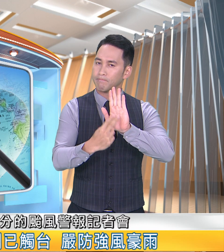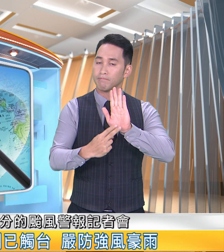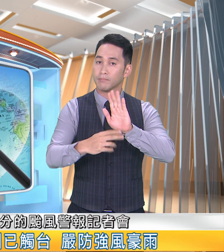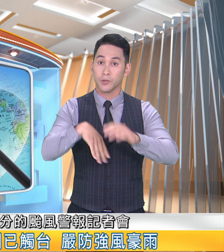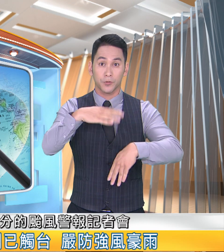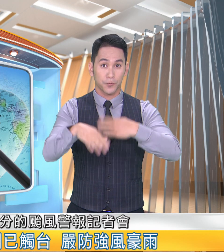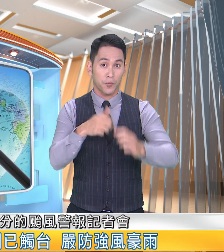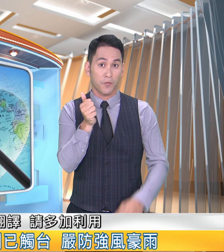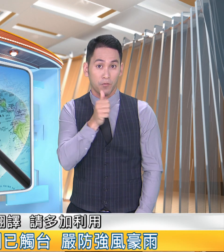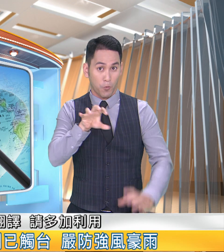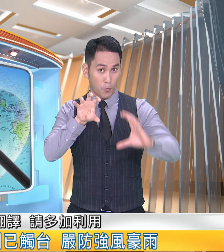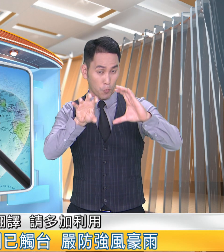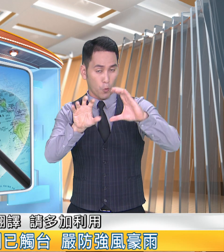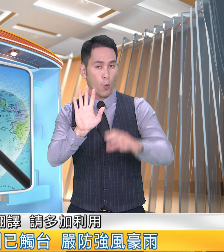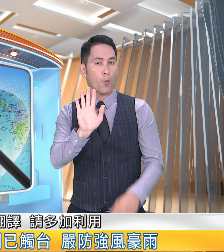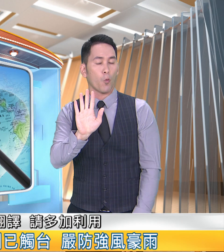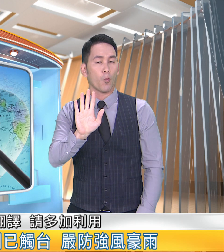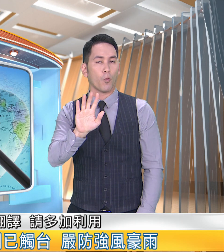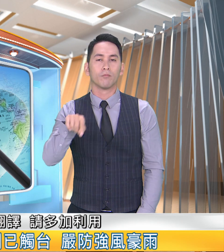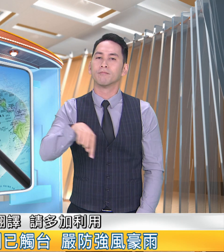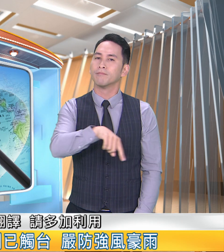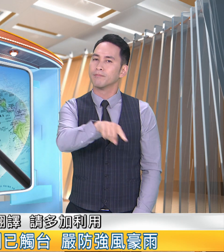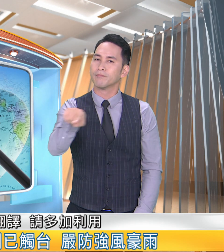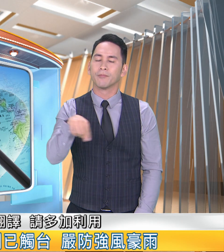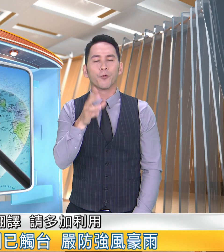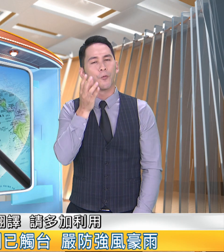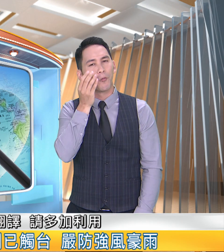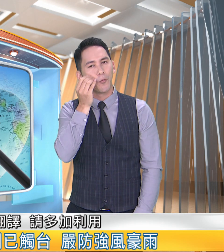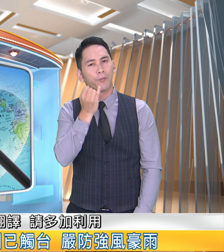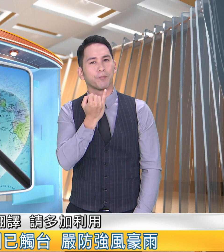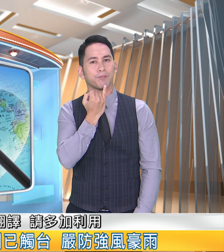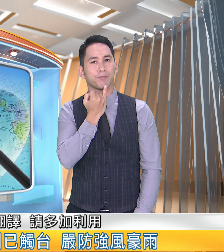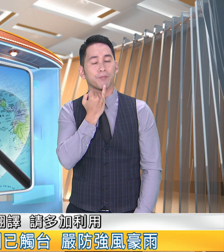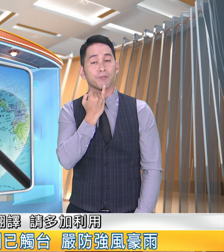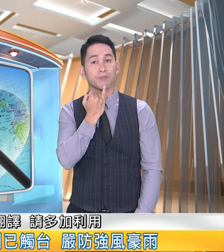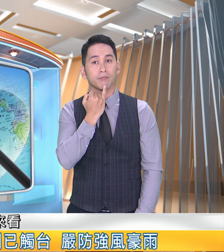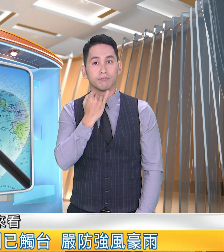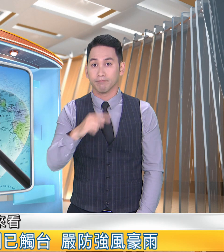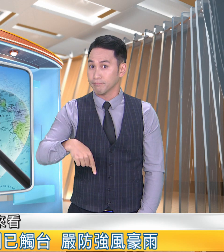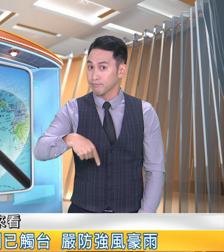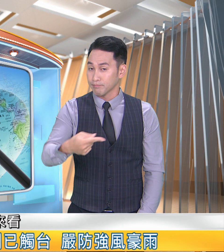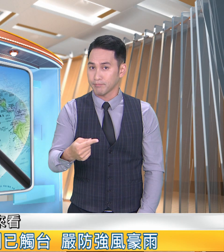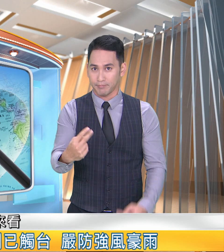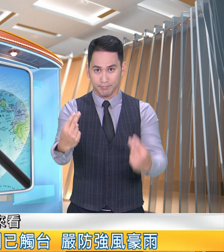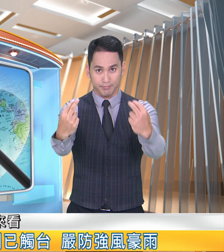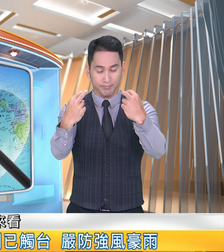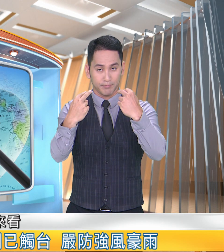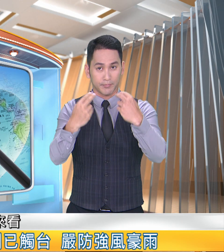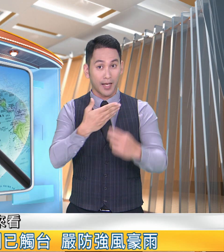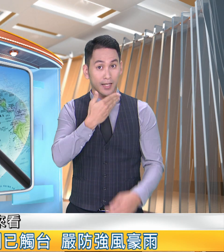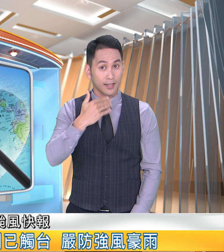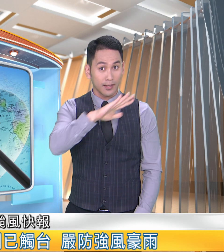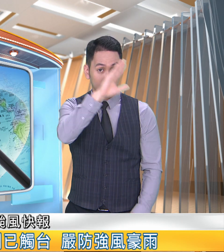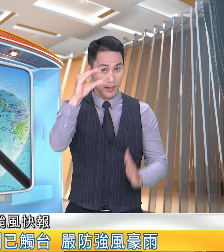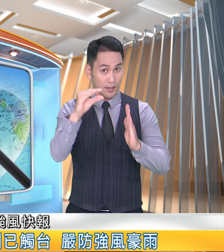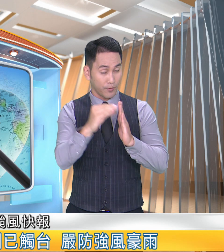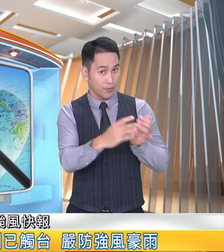者会都有提供手语翻译，可以多加利用。而接着马上带您来看气象局最新